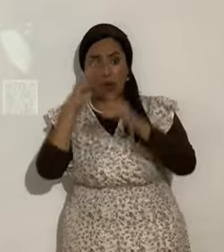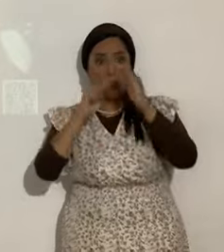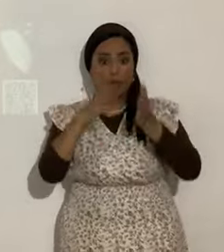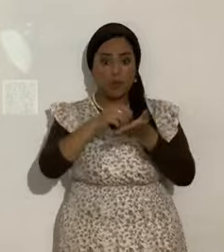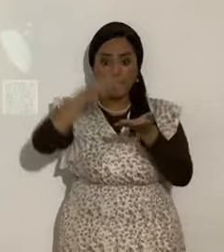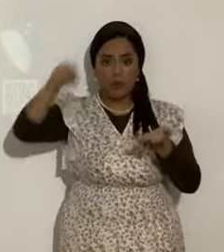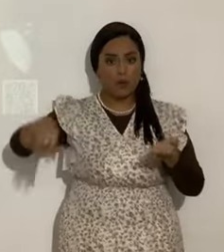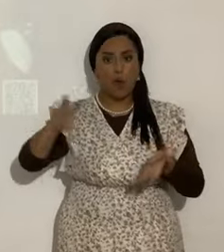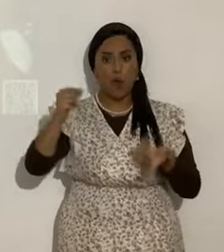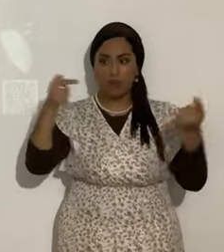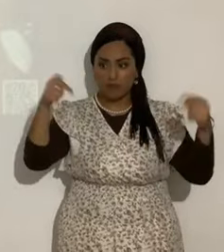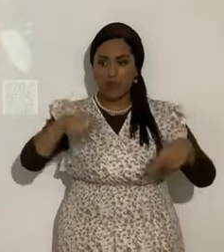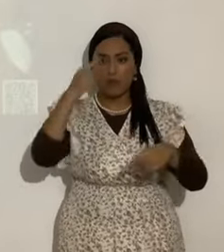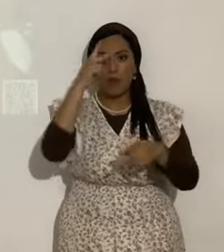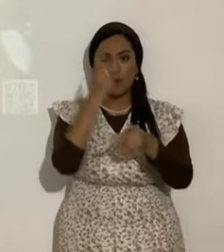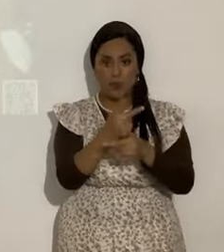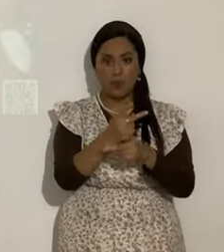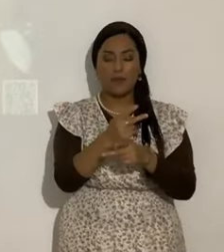en